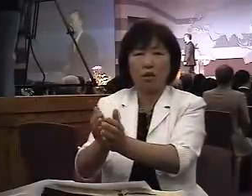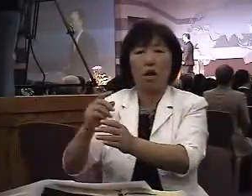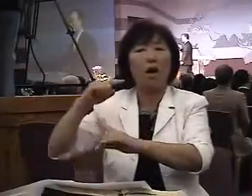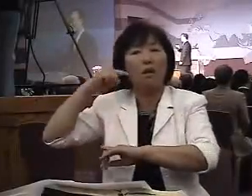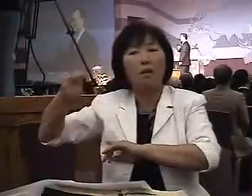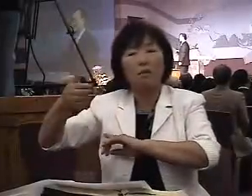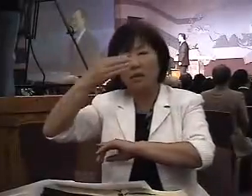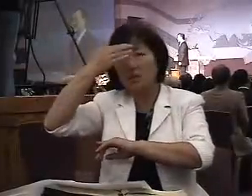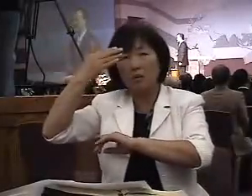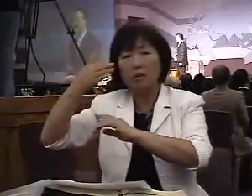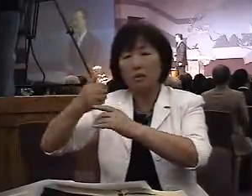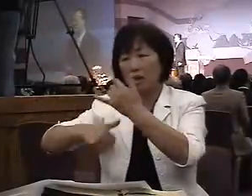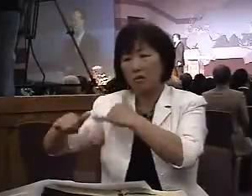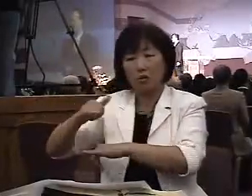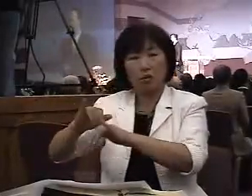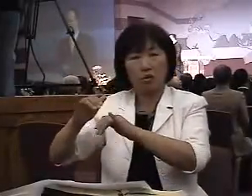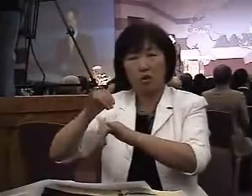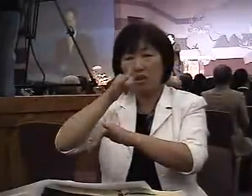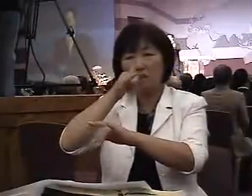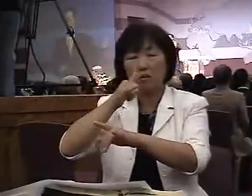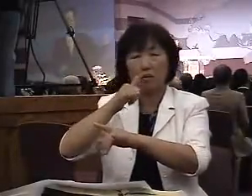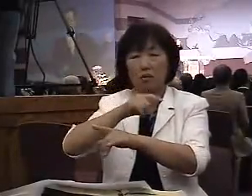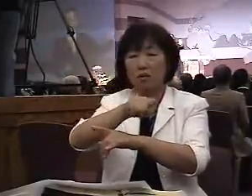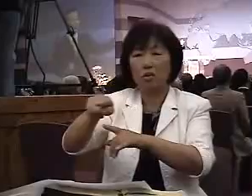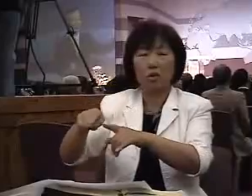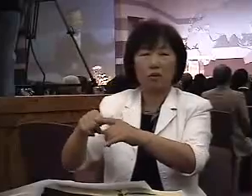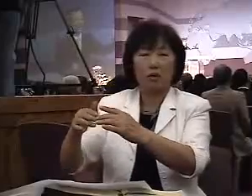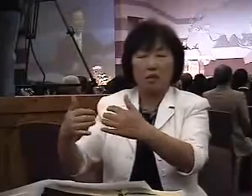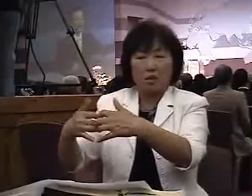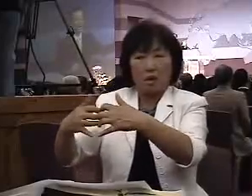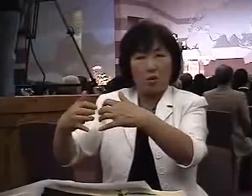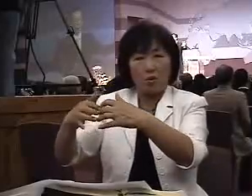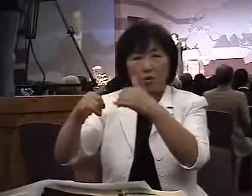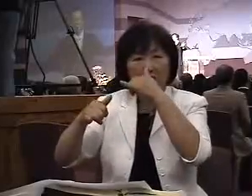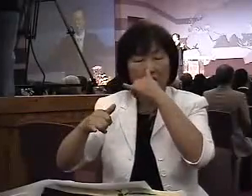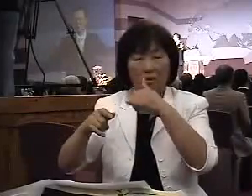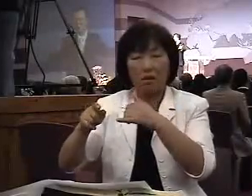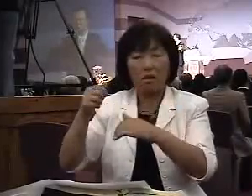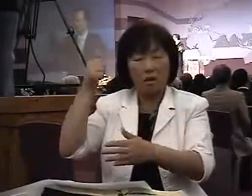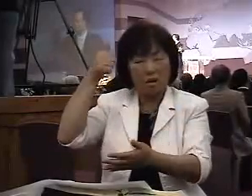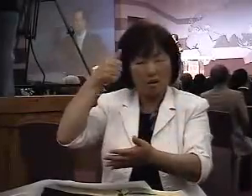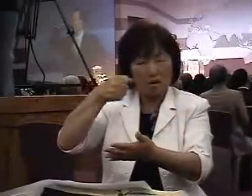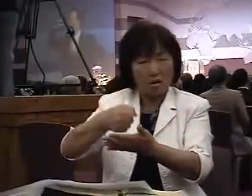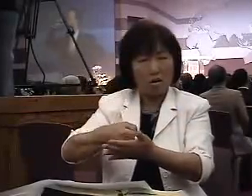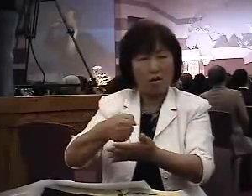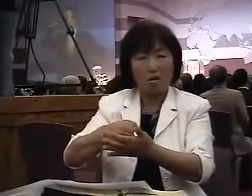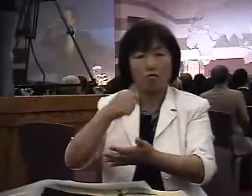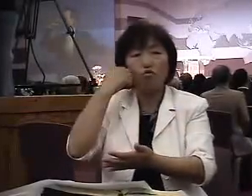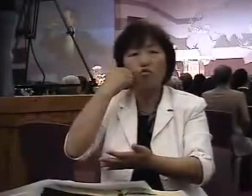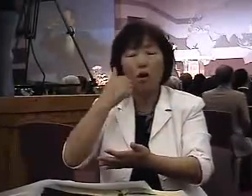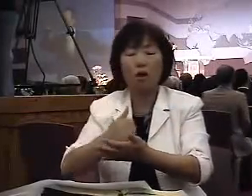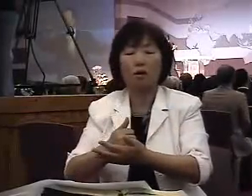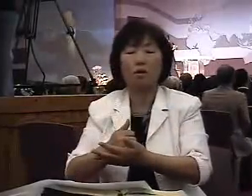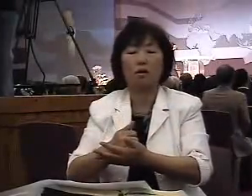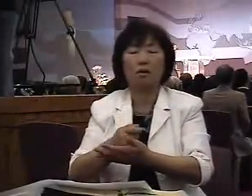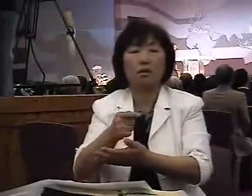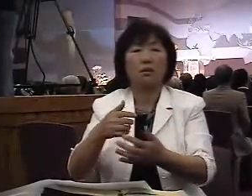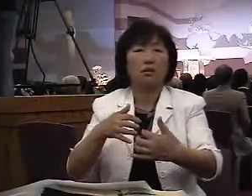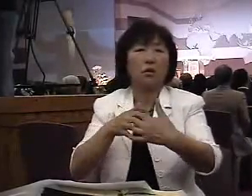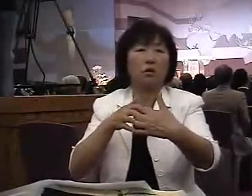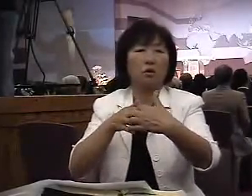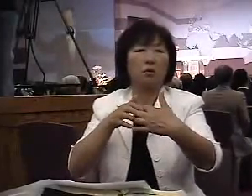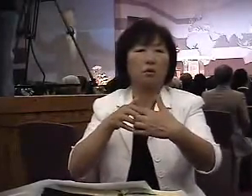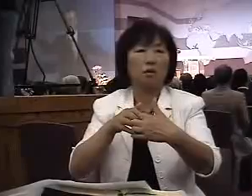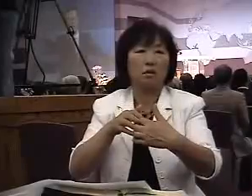젊은이들이었습니다. 자녀들이었습니다. 그들이 거기서 싸우고 있지만 결정적으로 누가 그